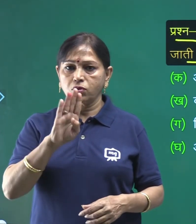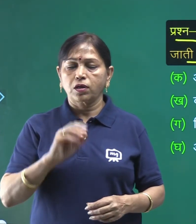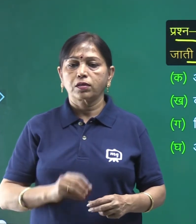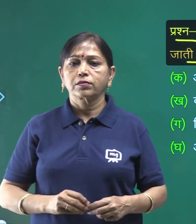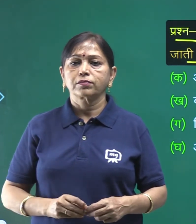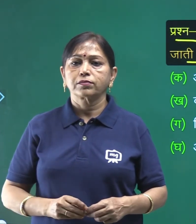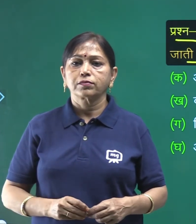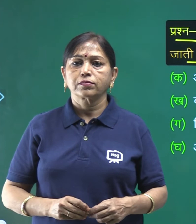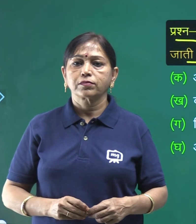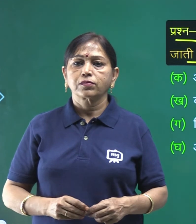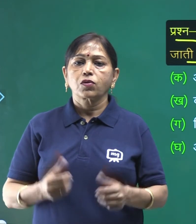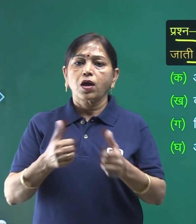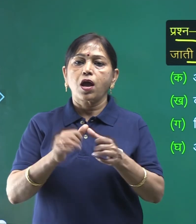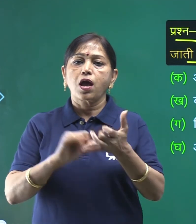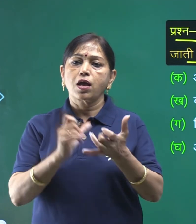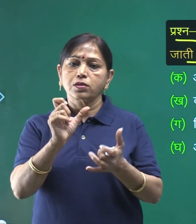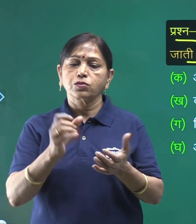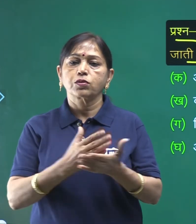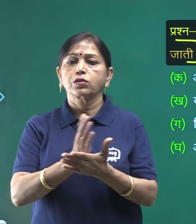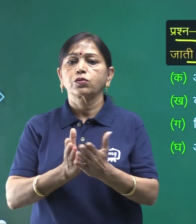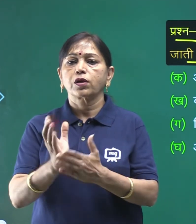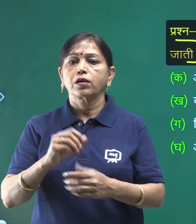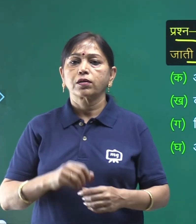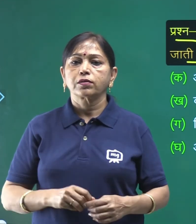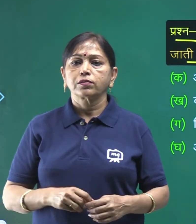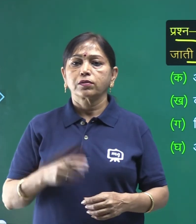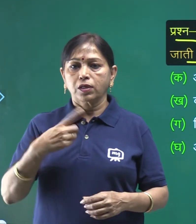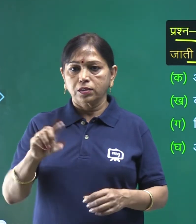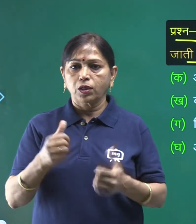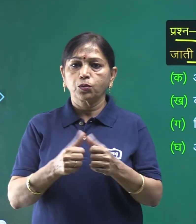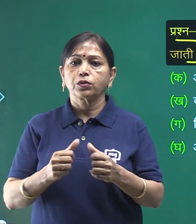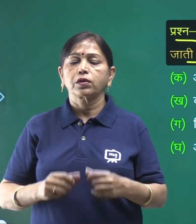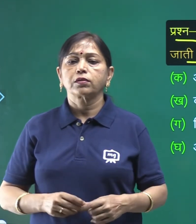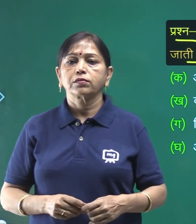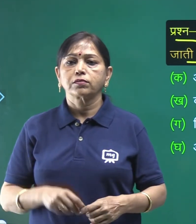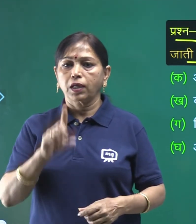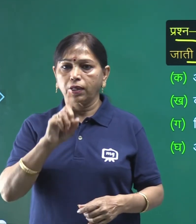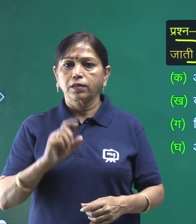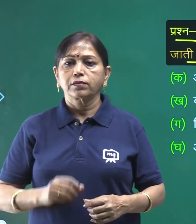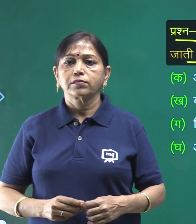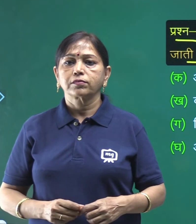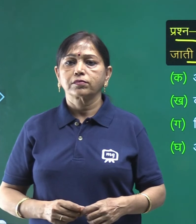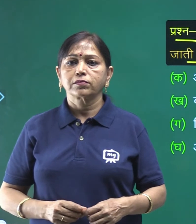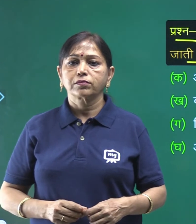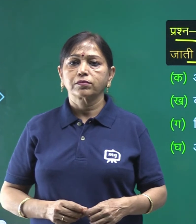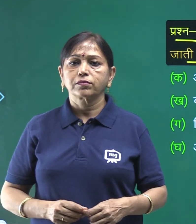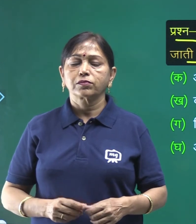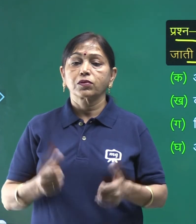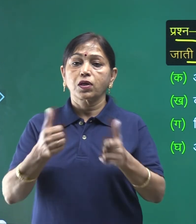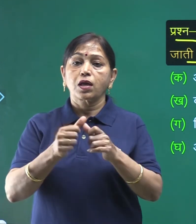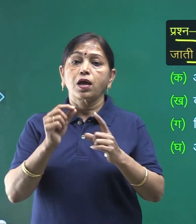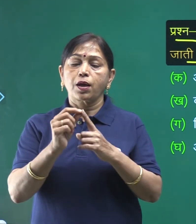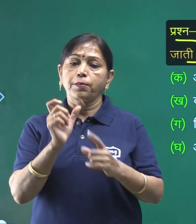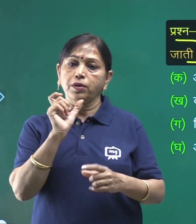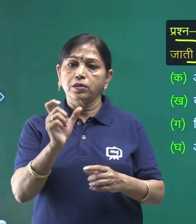4 आसवन द्वारा। सही उत्तर 1